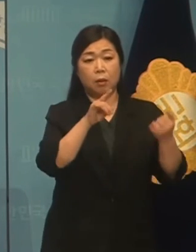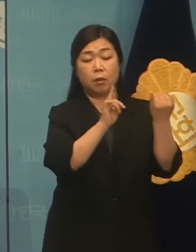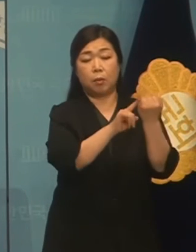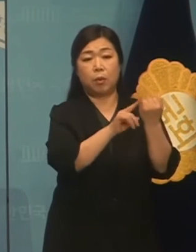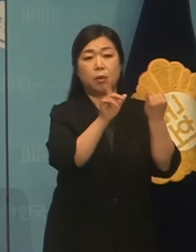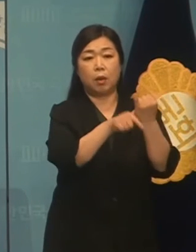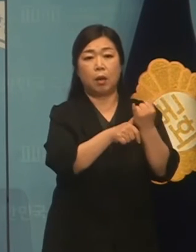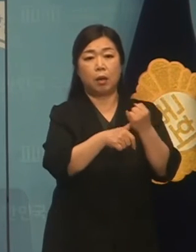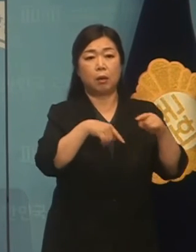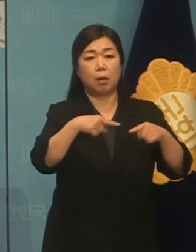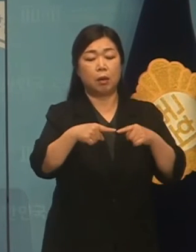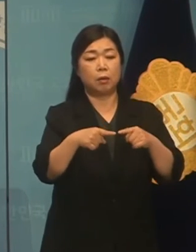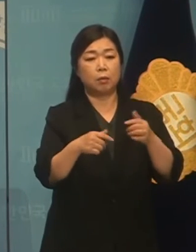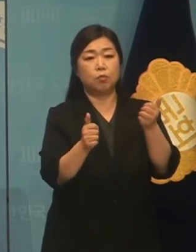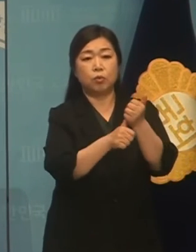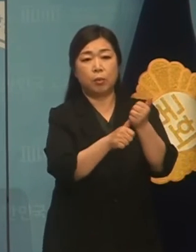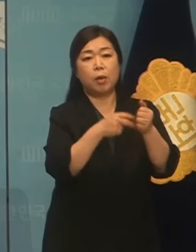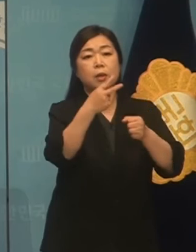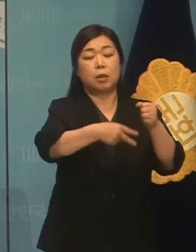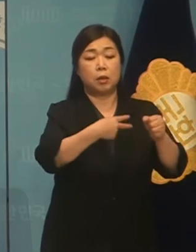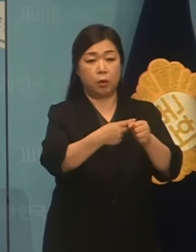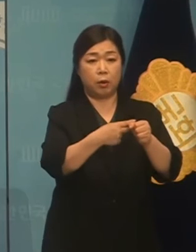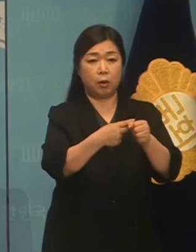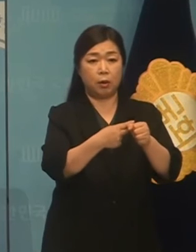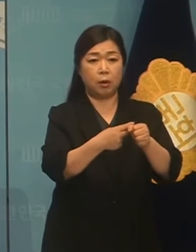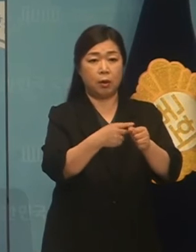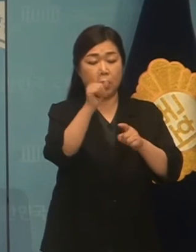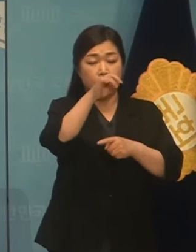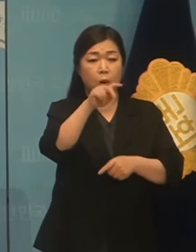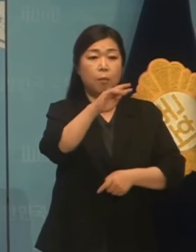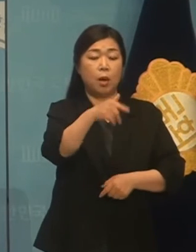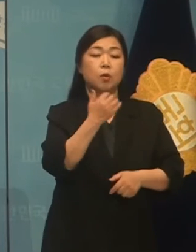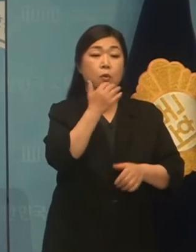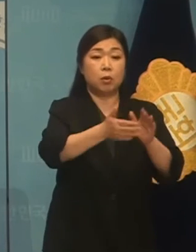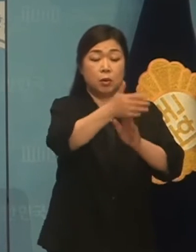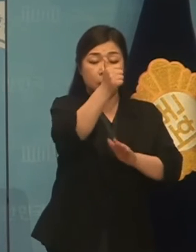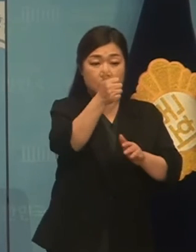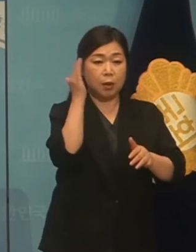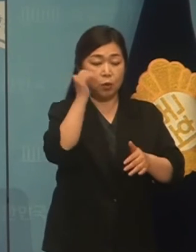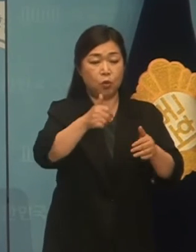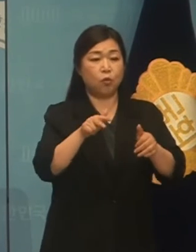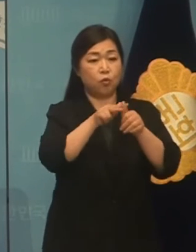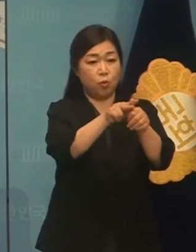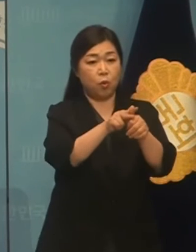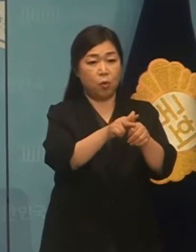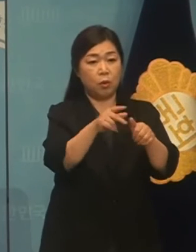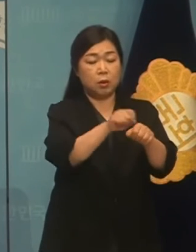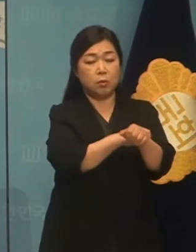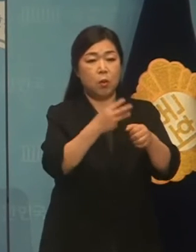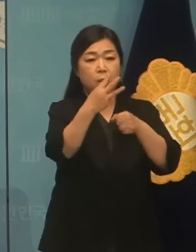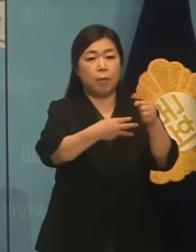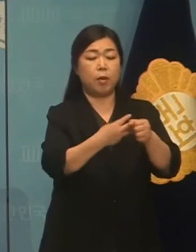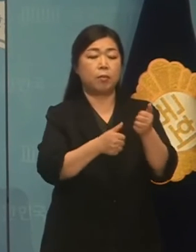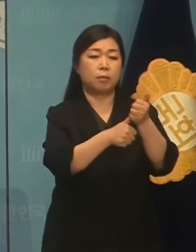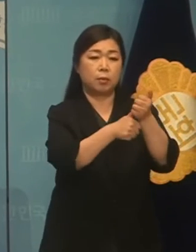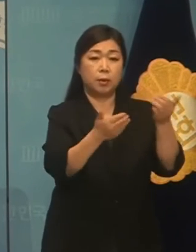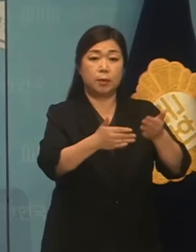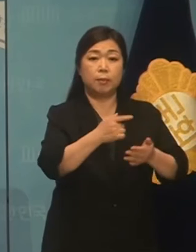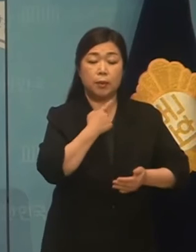대표 때 당 상근 부대변인 2년, 이명박 서울시장 비서관과 대통령 후보 특보로 3년을